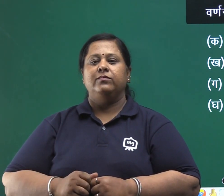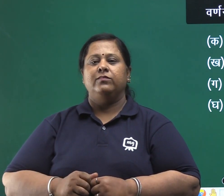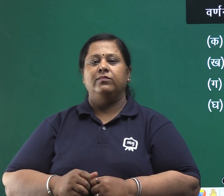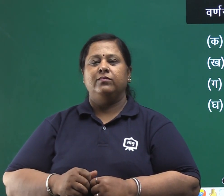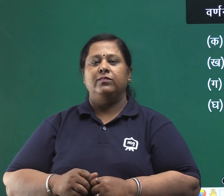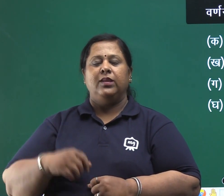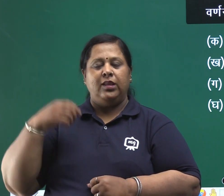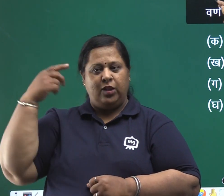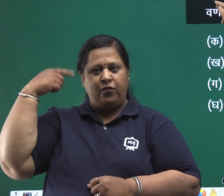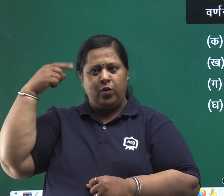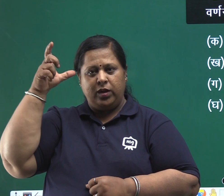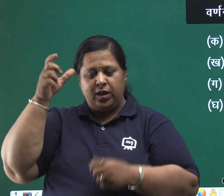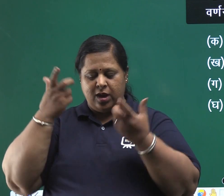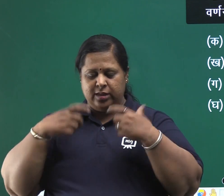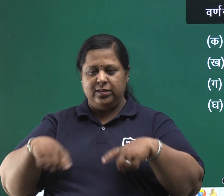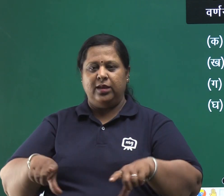दीवानों की हस्ती